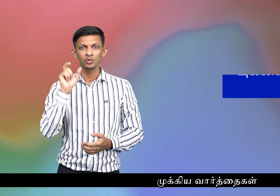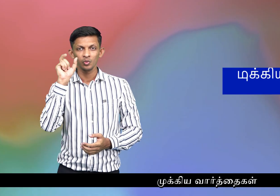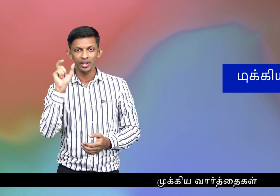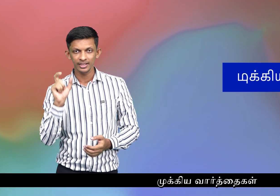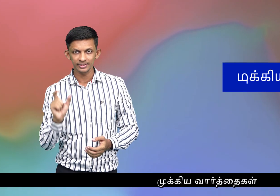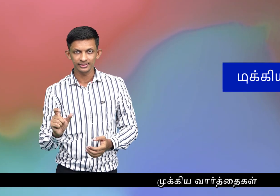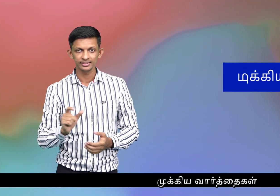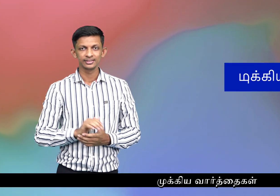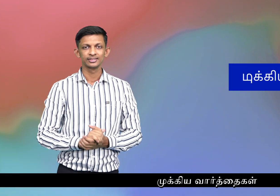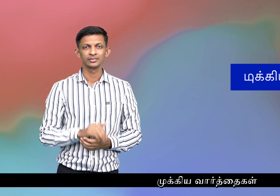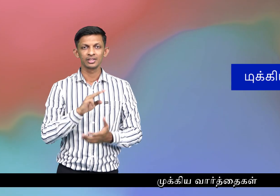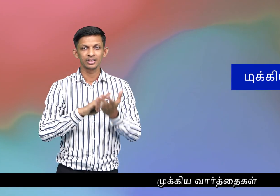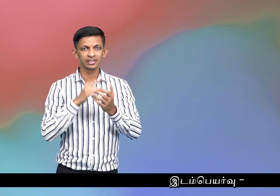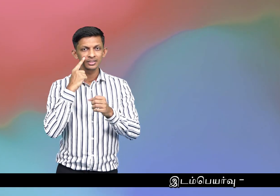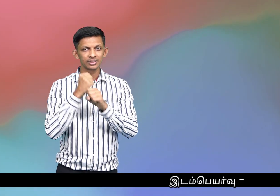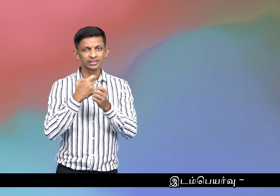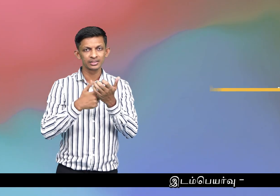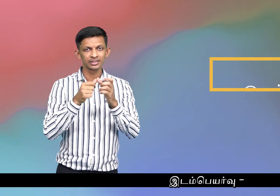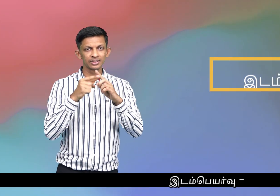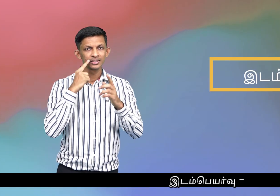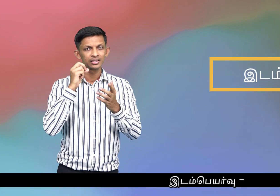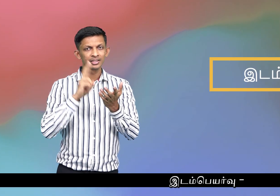முக்கிய வார்த்தைகள். இடம்பெயர்வு